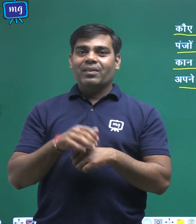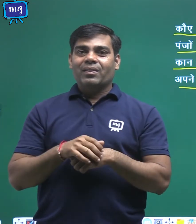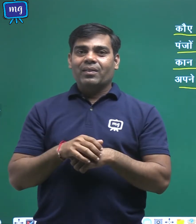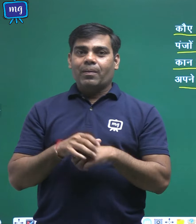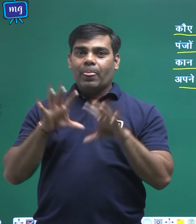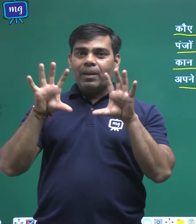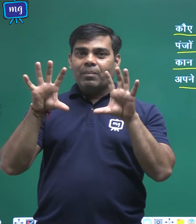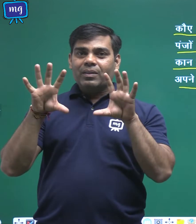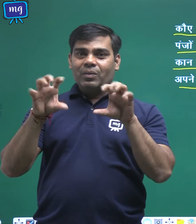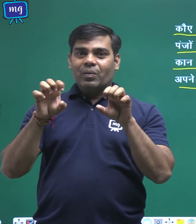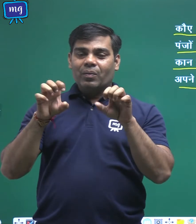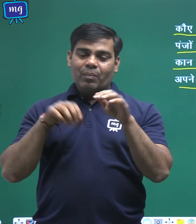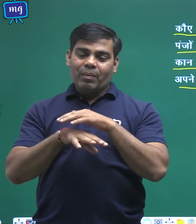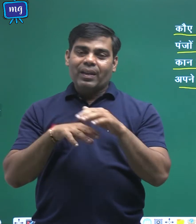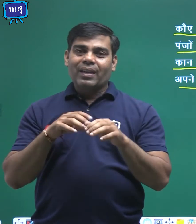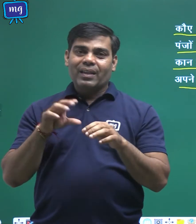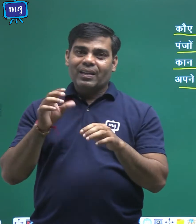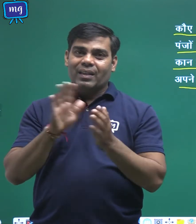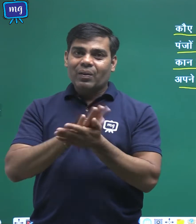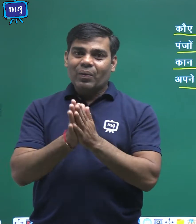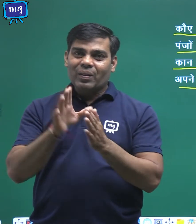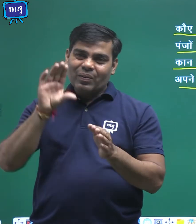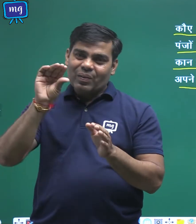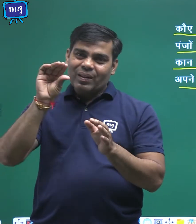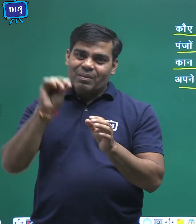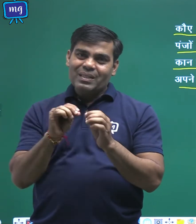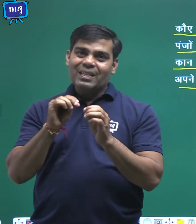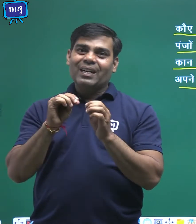पंजों में रोटी दबा रखा है